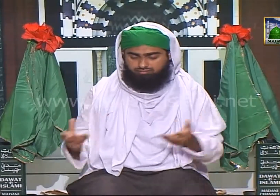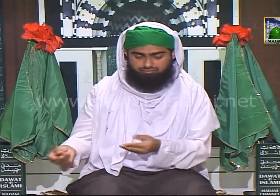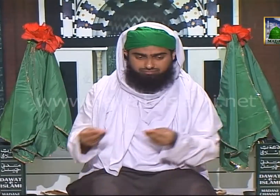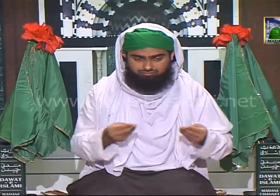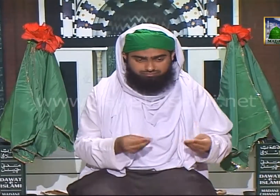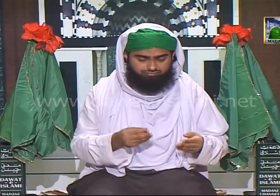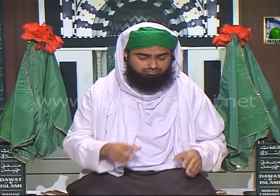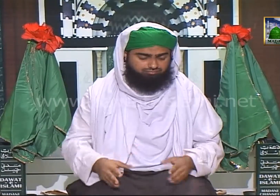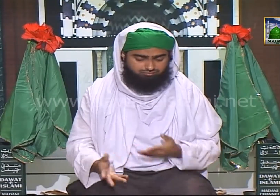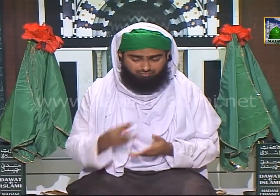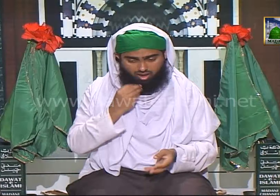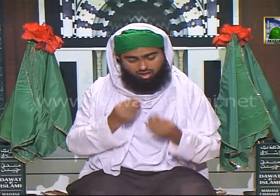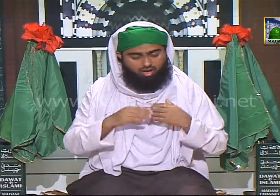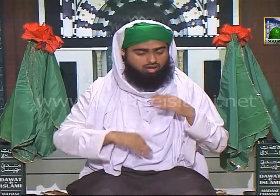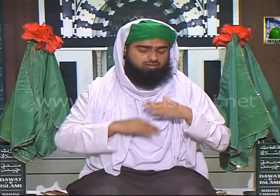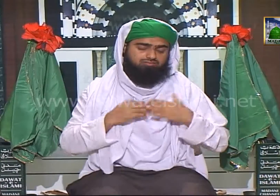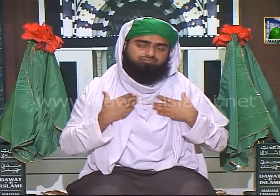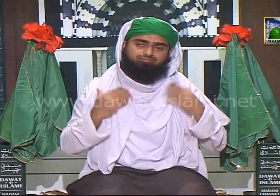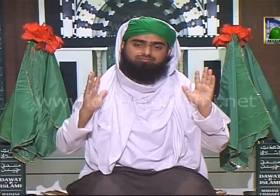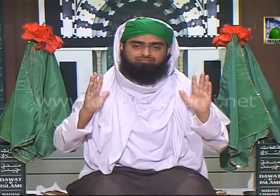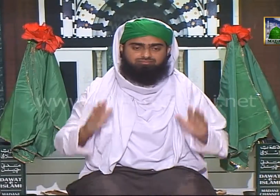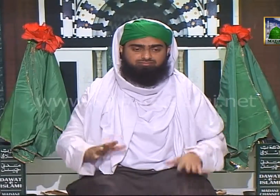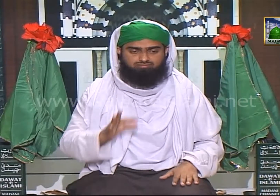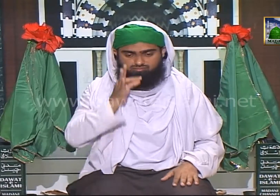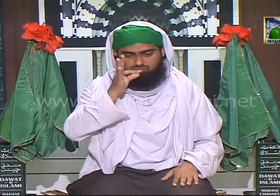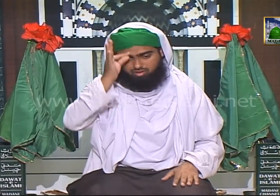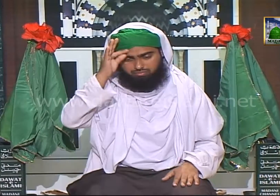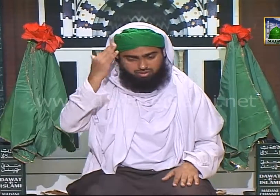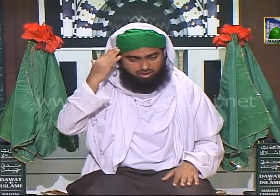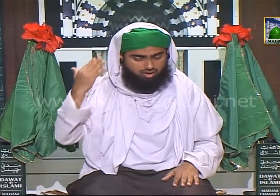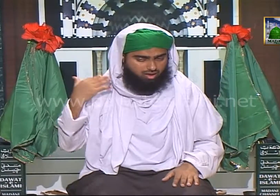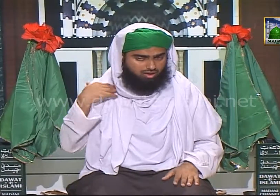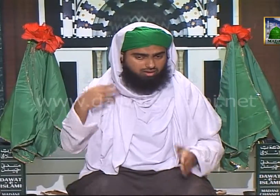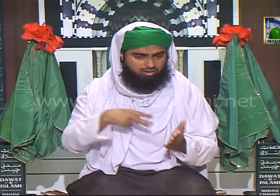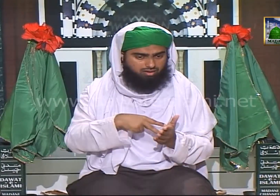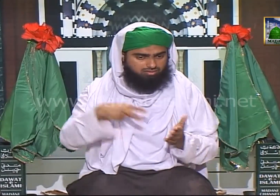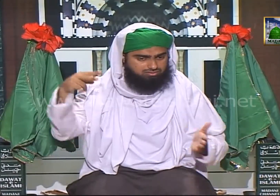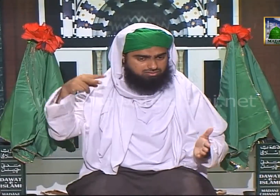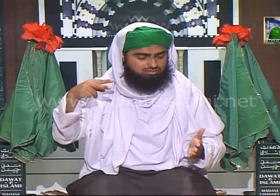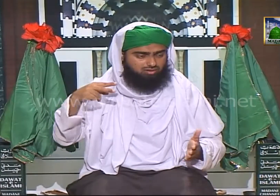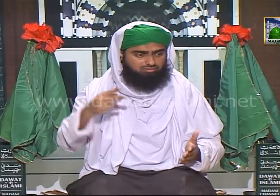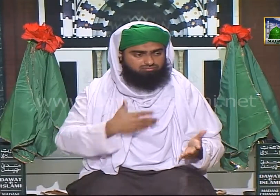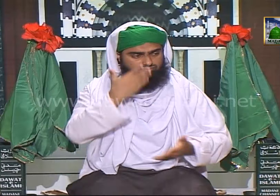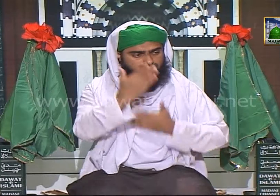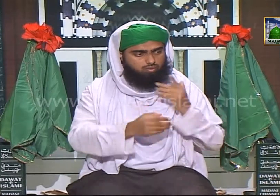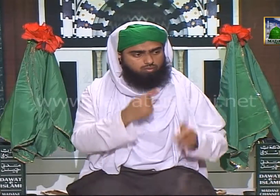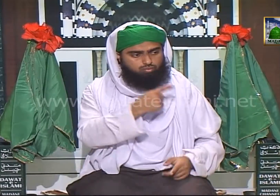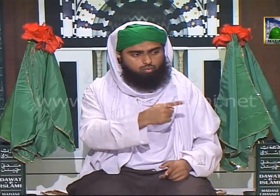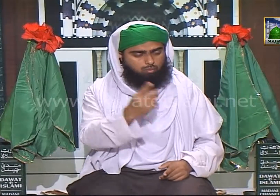عیسیٰ روح اللہ علیہ نبی جناب علیہ السلام نے فرمایا کہ تیرا بھائی تجھ سے بڑھ کر عبادت گزار ہے. تو تو بھائی پر بوجھ